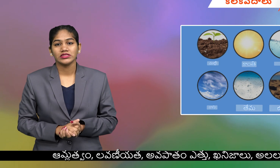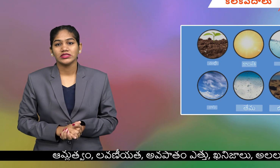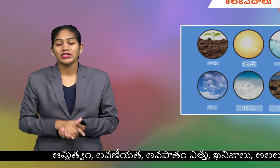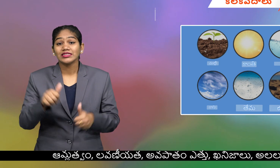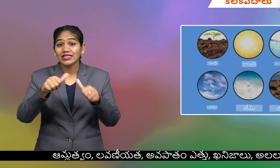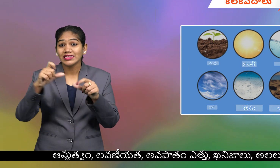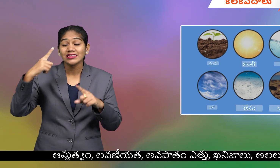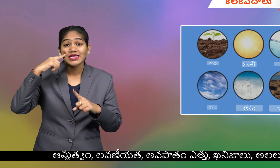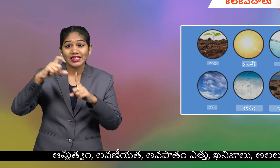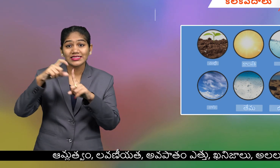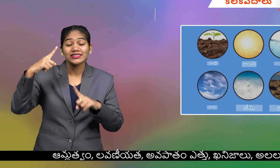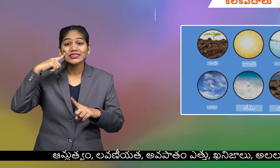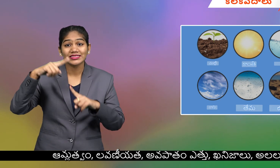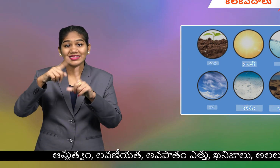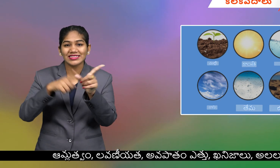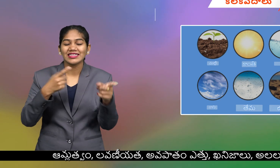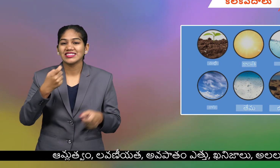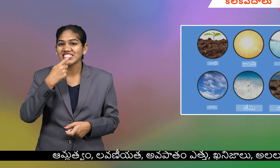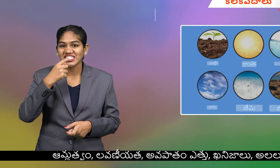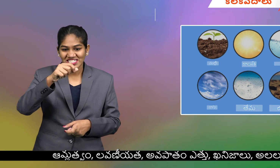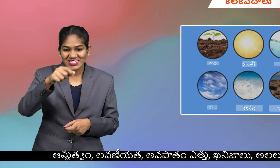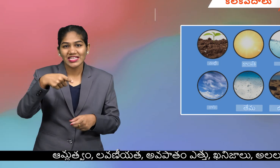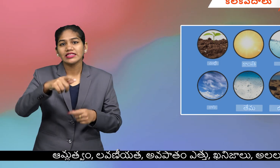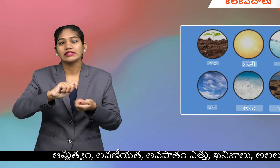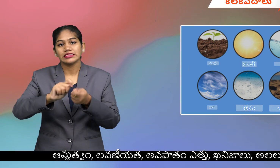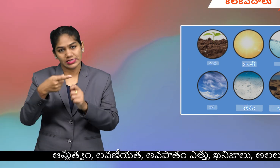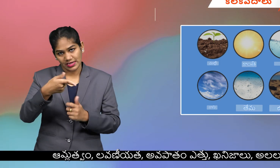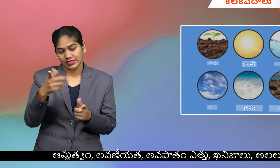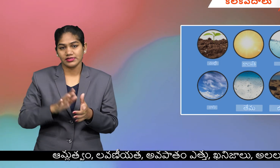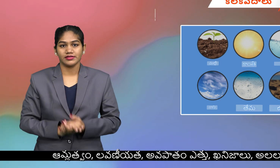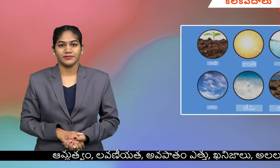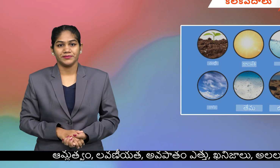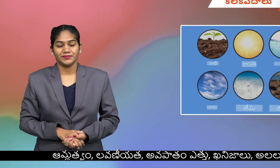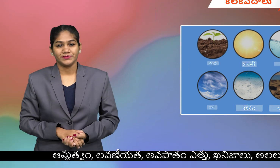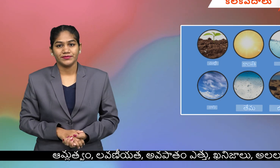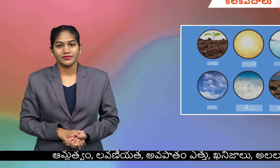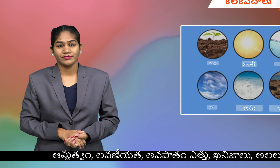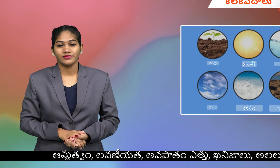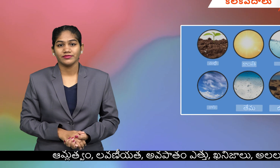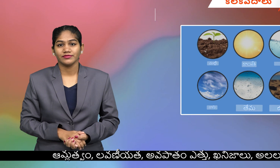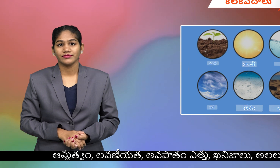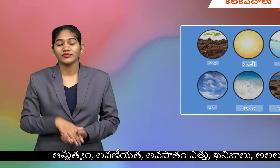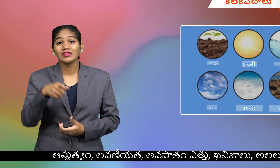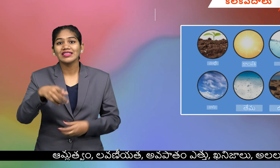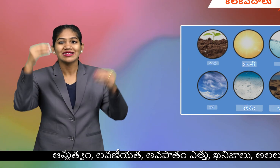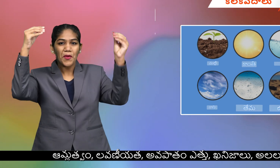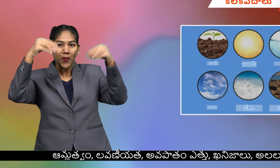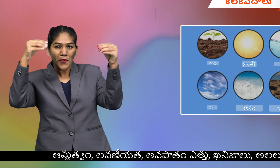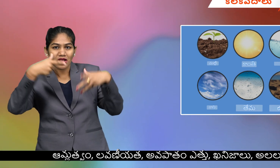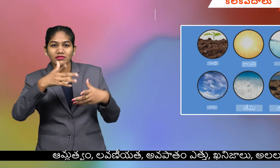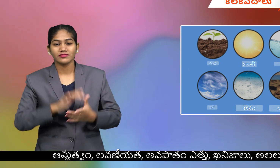ఆమ్లత్వం, లవణీయత, అవపాతం, ఎత్తు, ఖనిజాలు, అలలు, వర్షం,